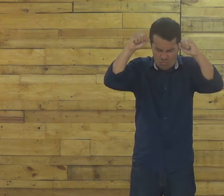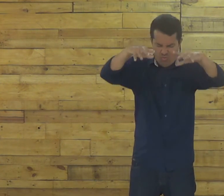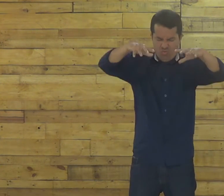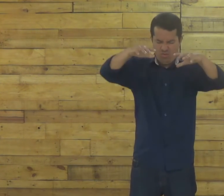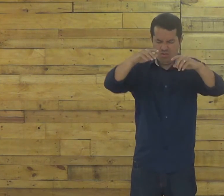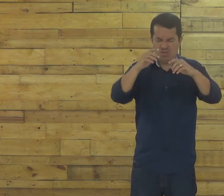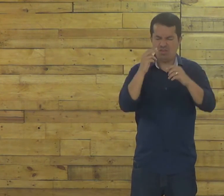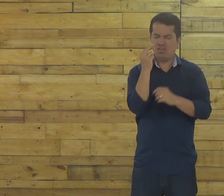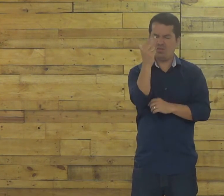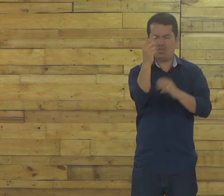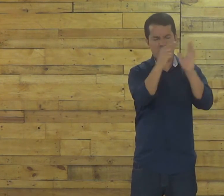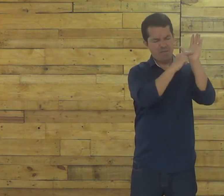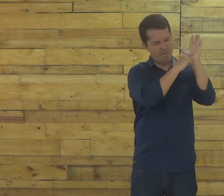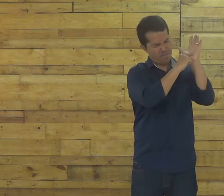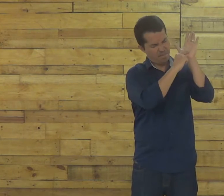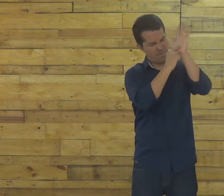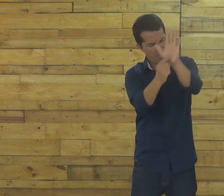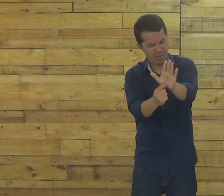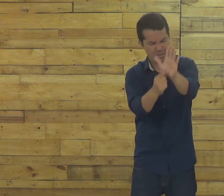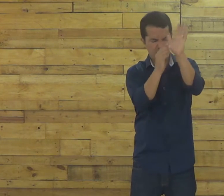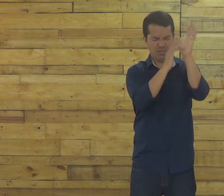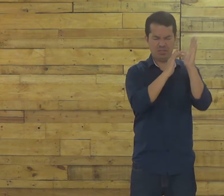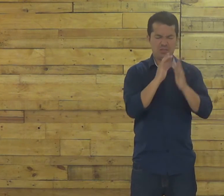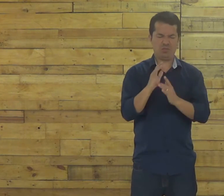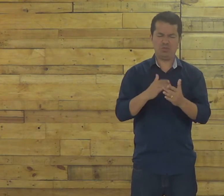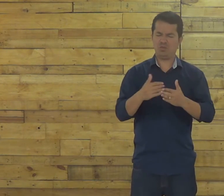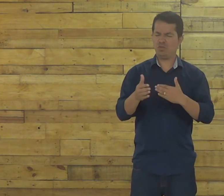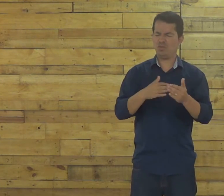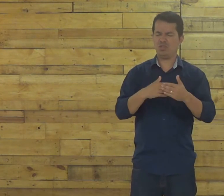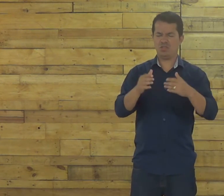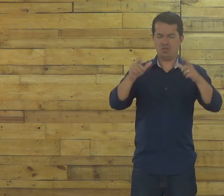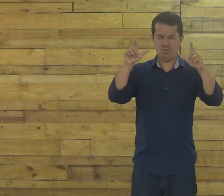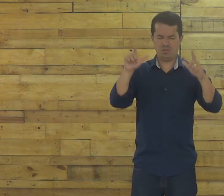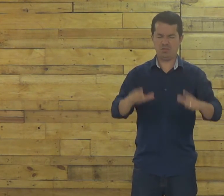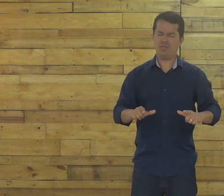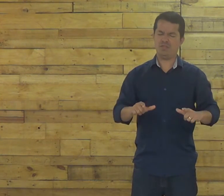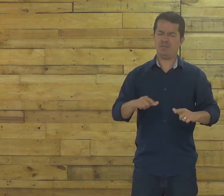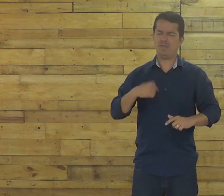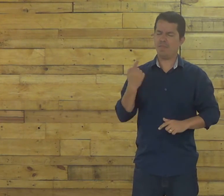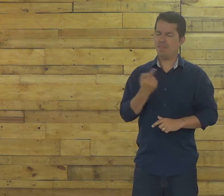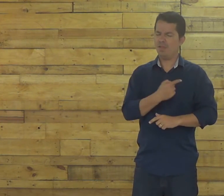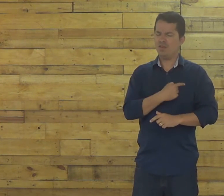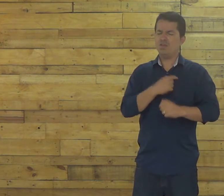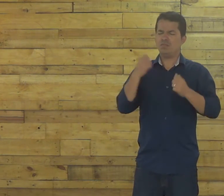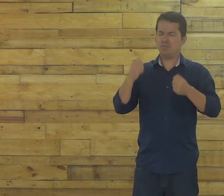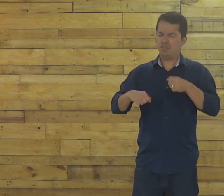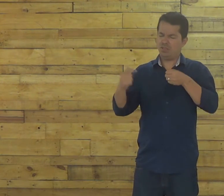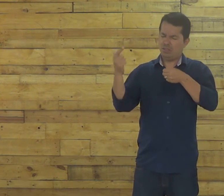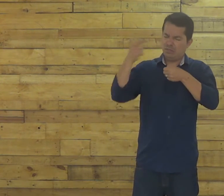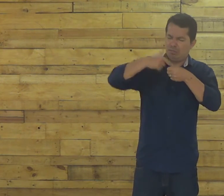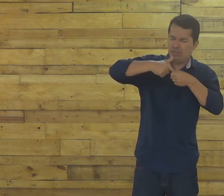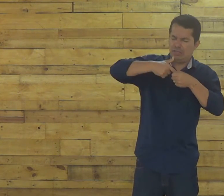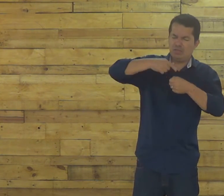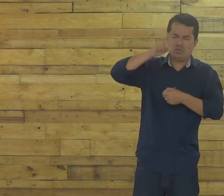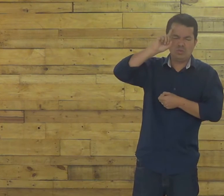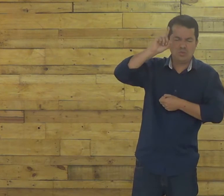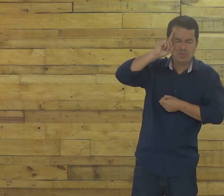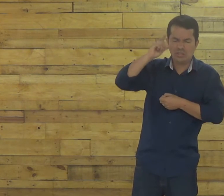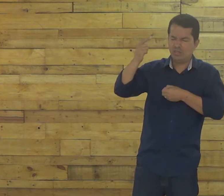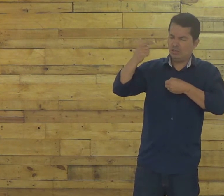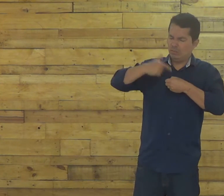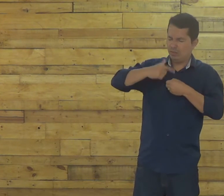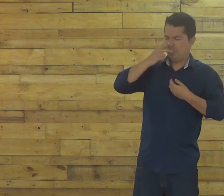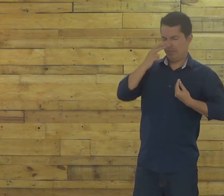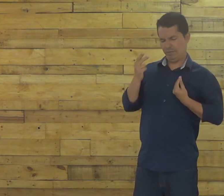Nós precisamos aceitar essa luz conosco, para que nós possamos mostrar ao Senhor, apresentar ao Senhor para outros